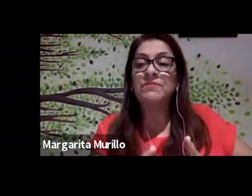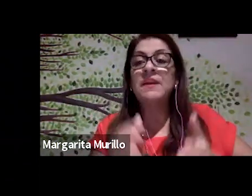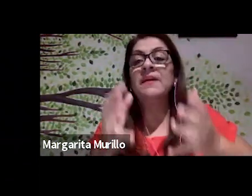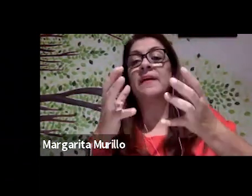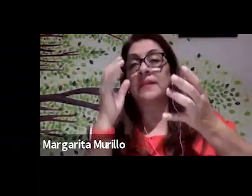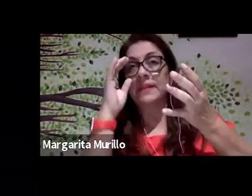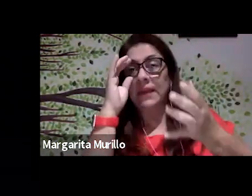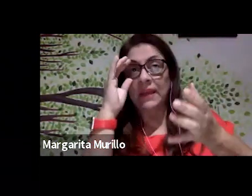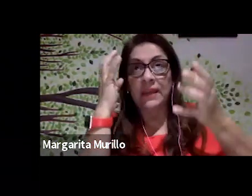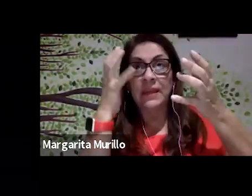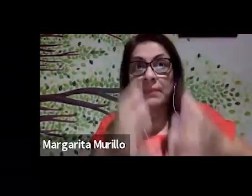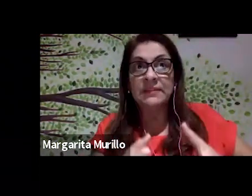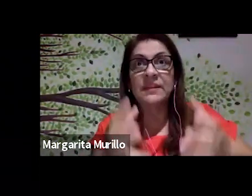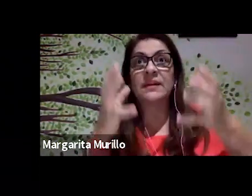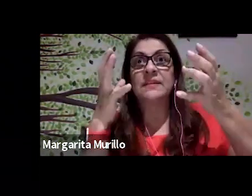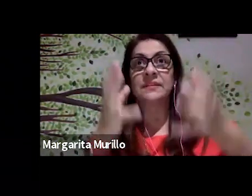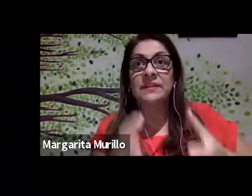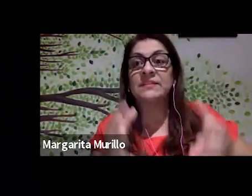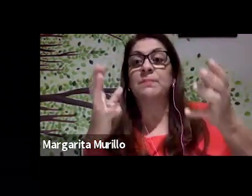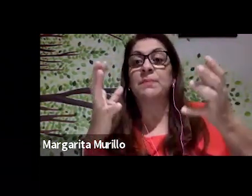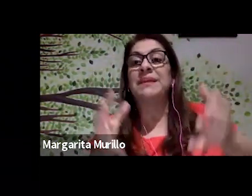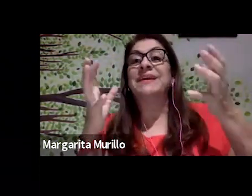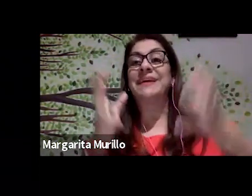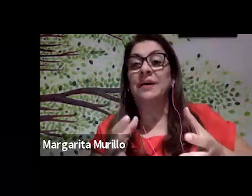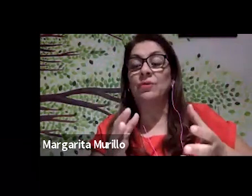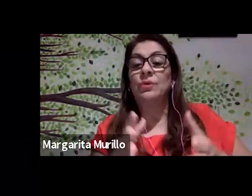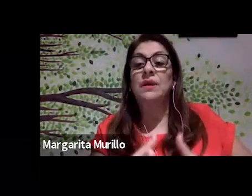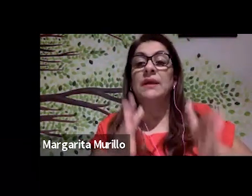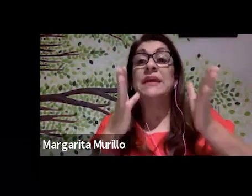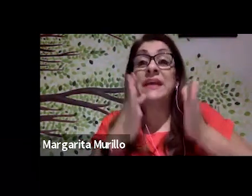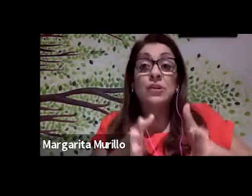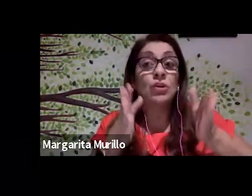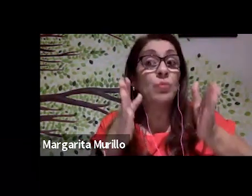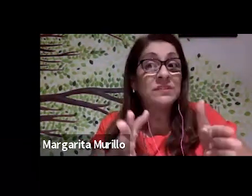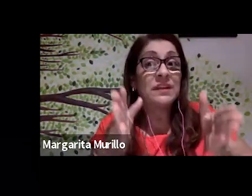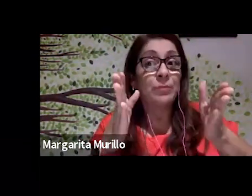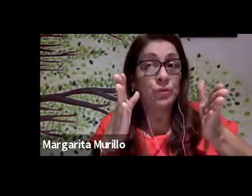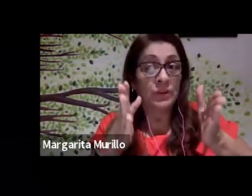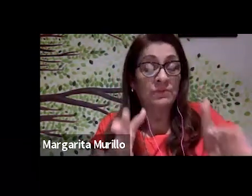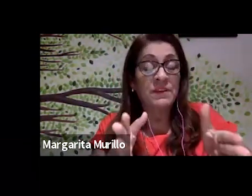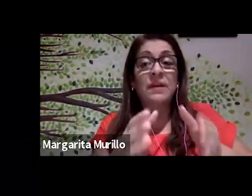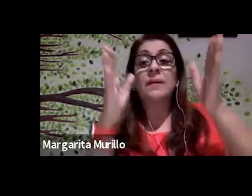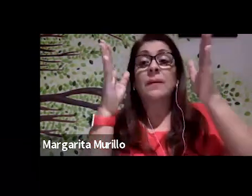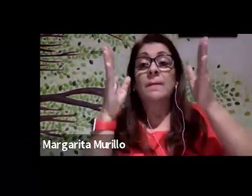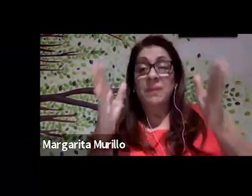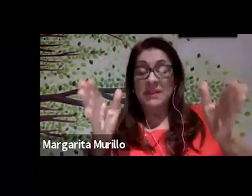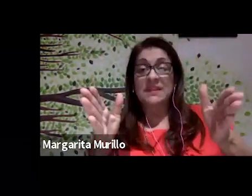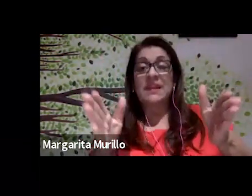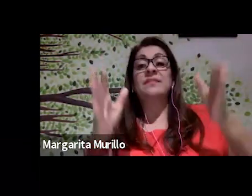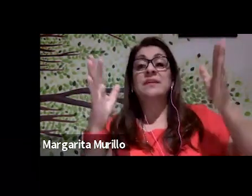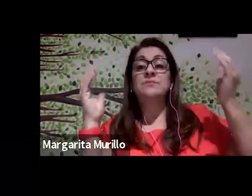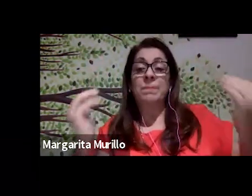pornografía inmersa desde primer grado y qué es lo que muestra la pornografía